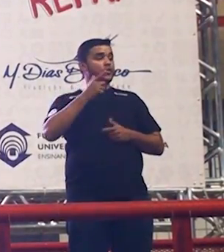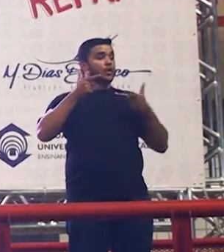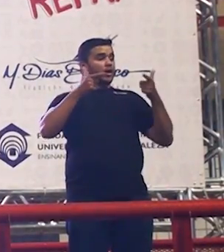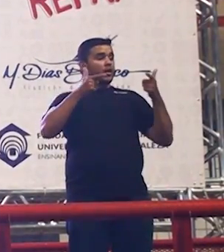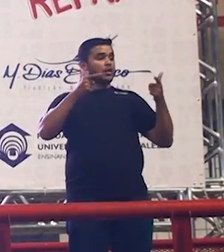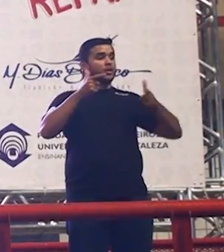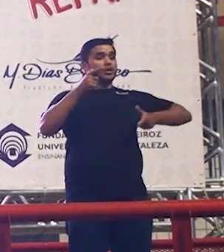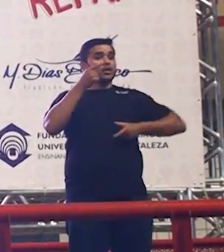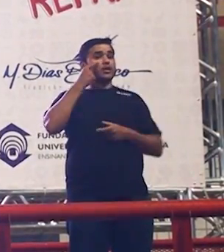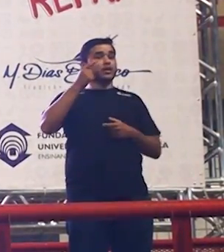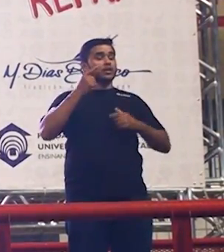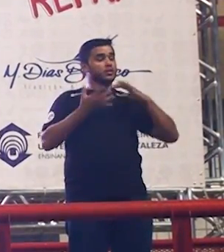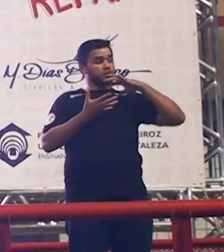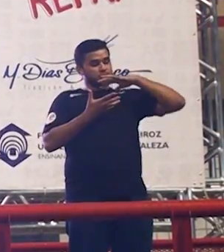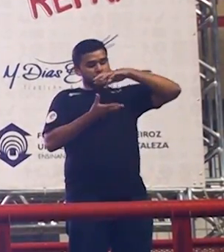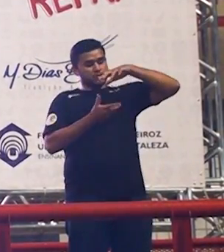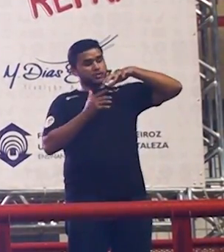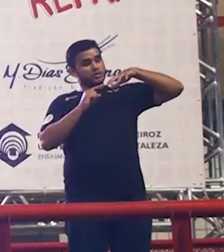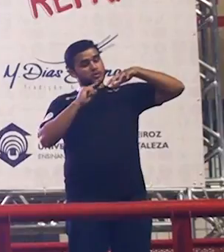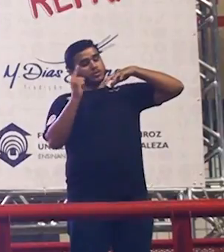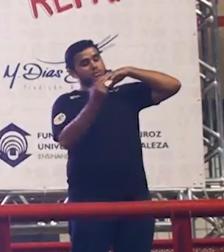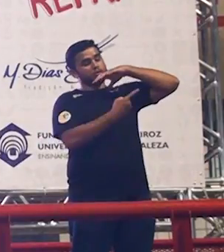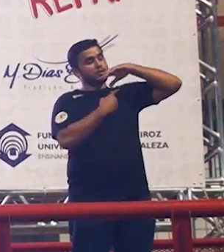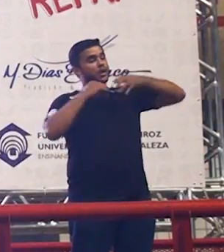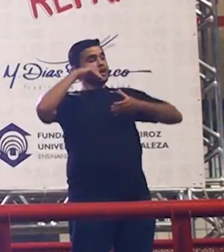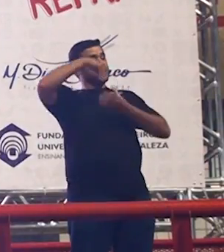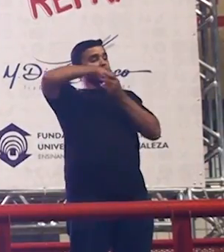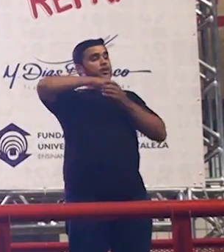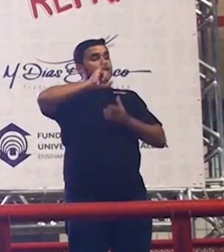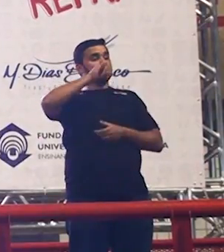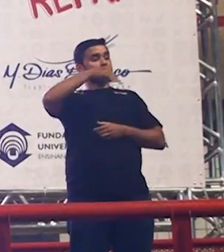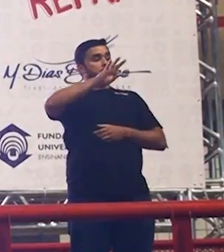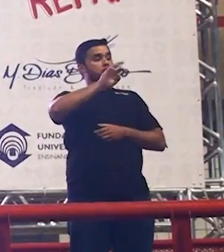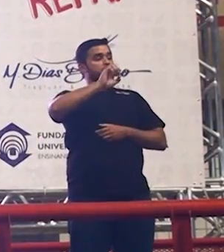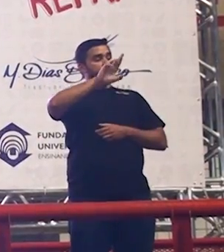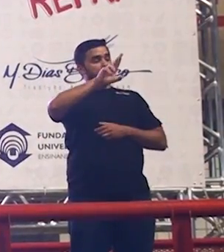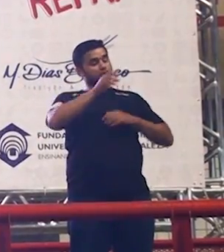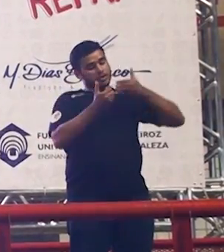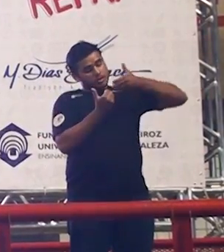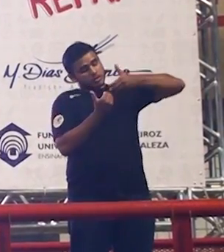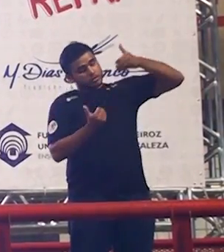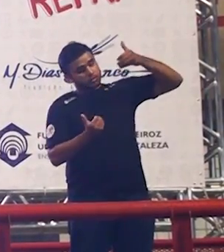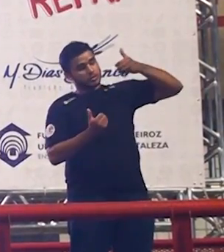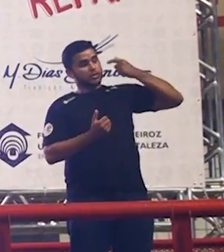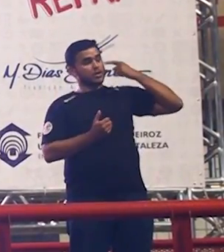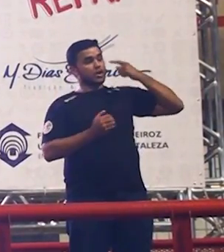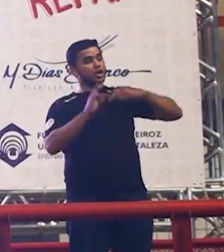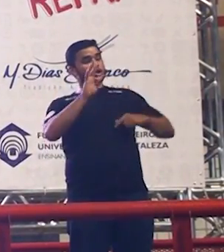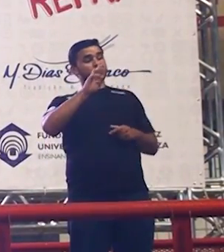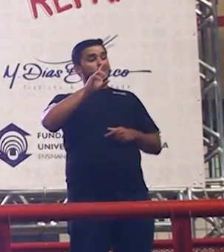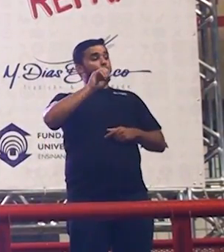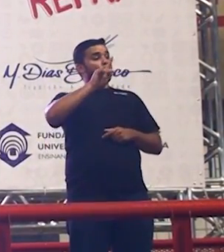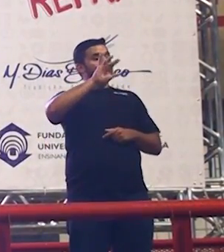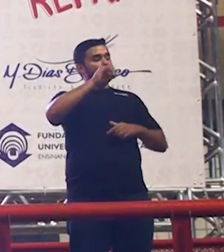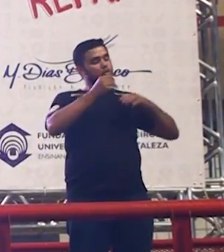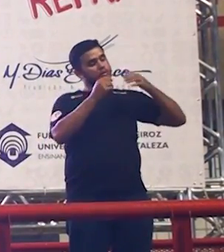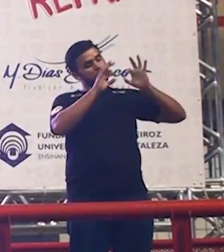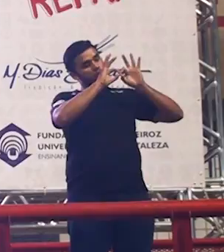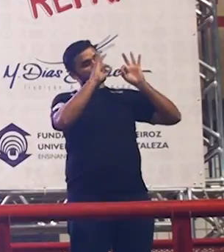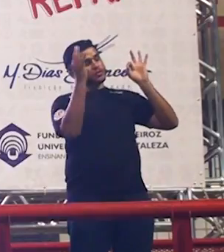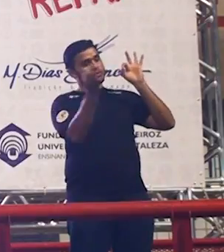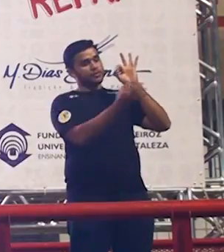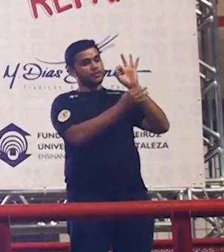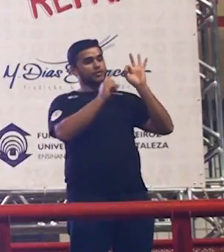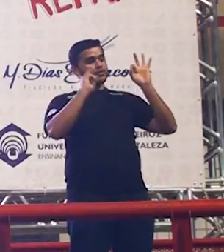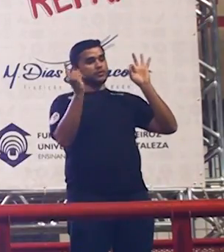zona intertropical. Por que intertropical? Porque está entre os trópicos. Viu como é difícil a geografia